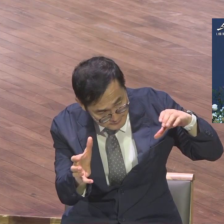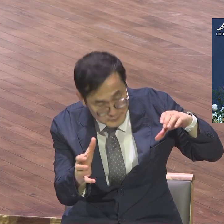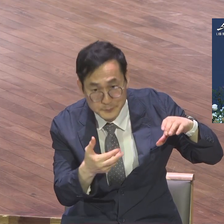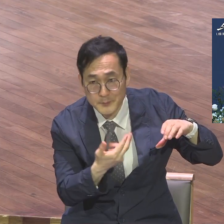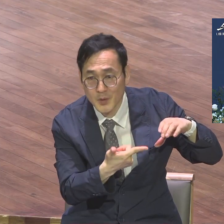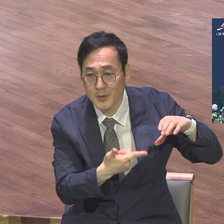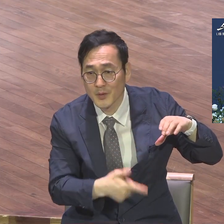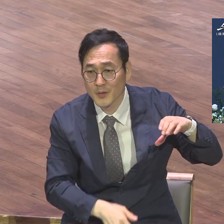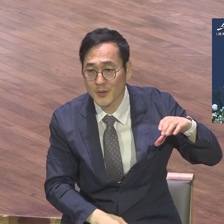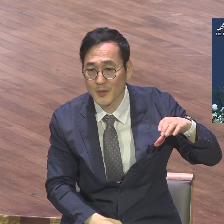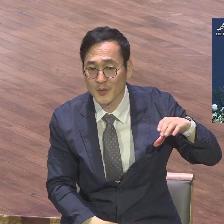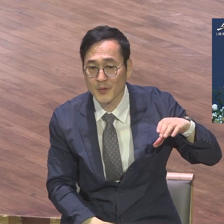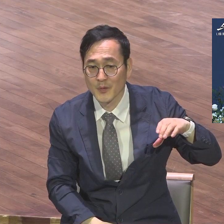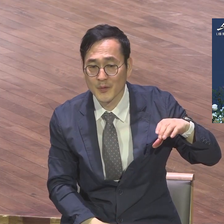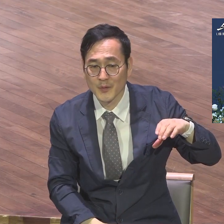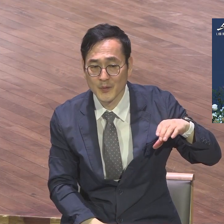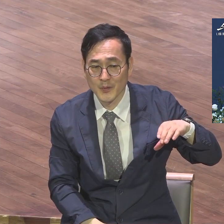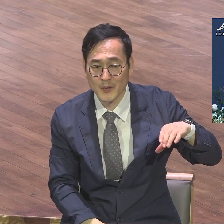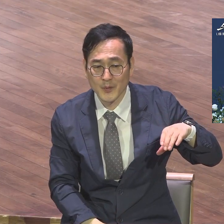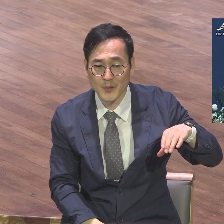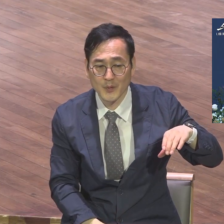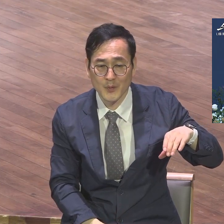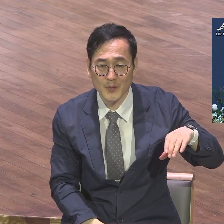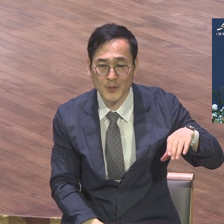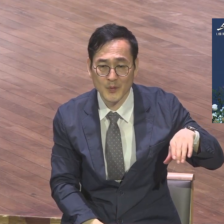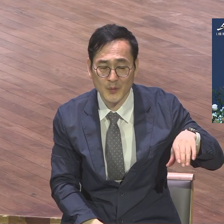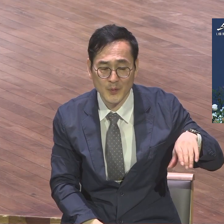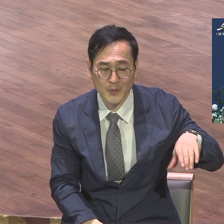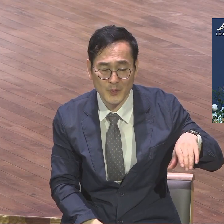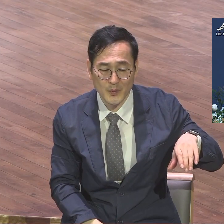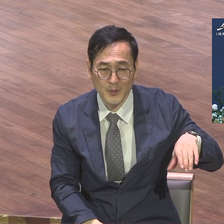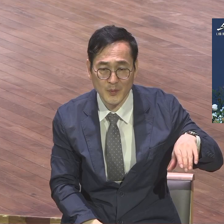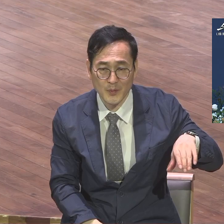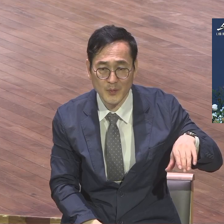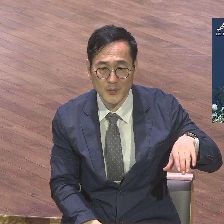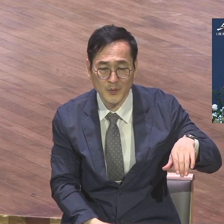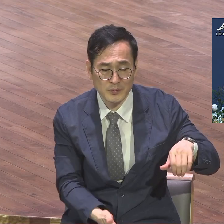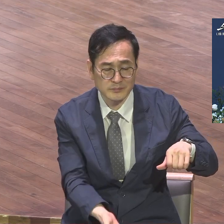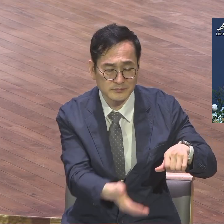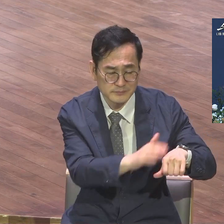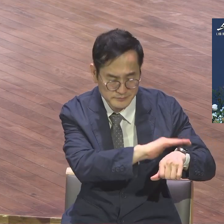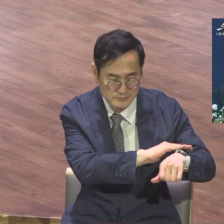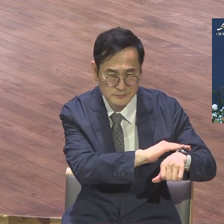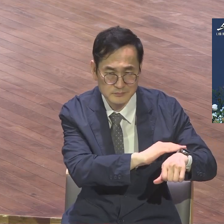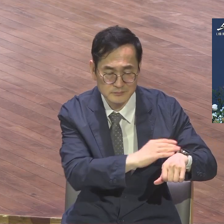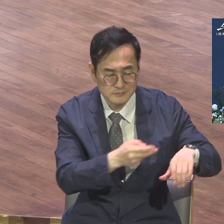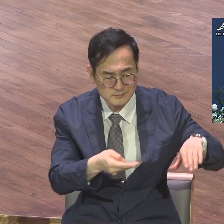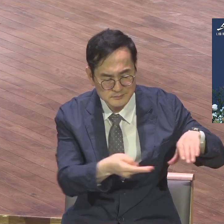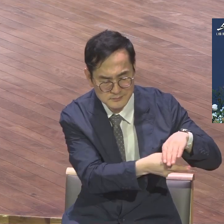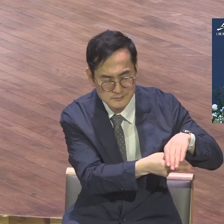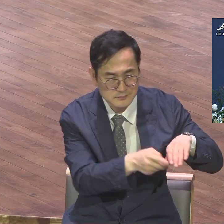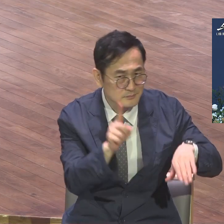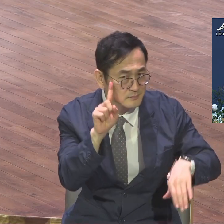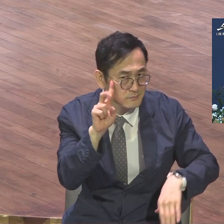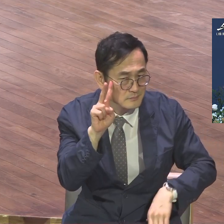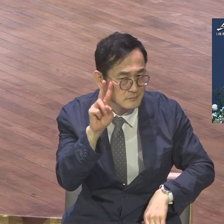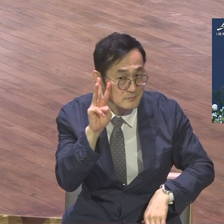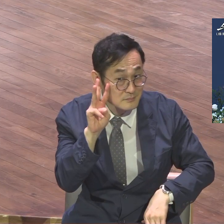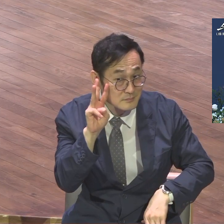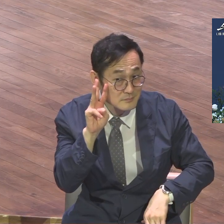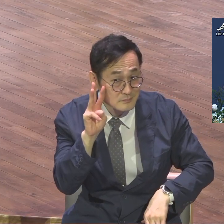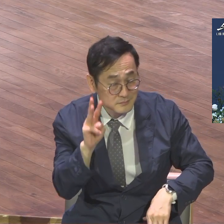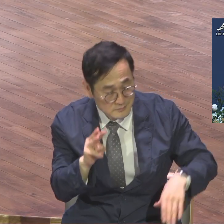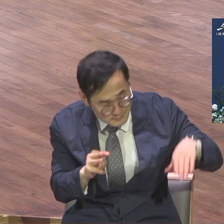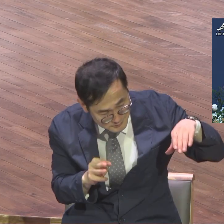장사 지낸 지 사흘 됐네. 사흘 되는 장사 지낸 그 주일 아침에 성경이